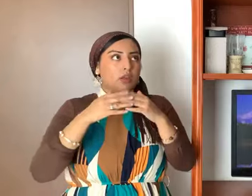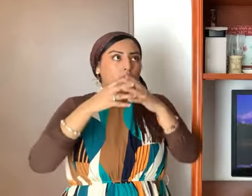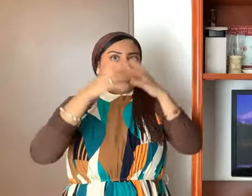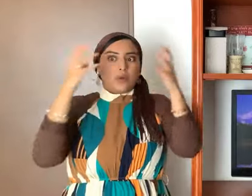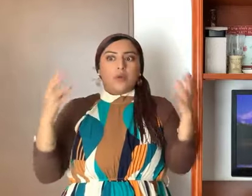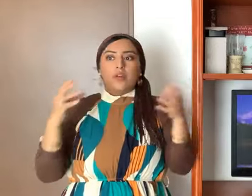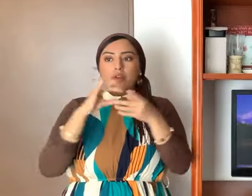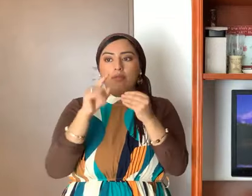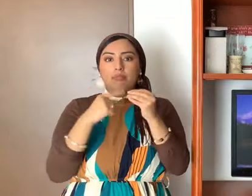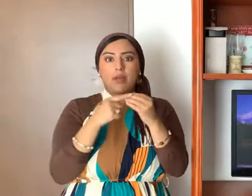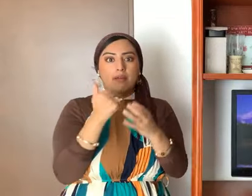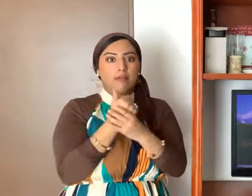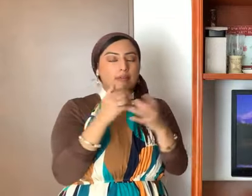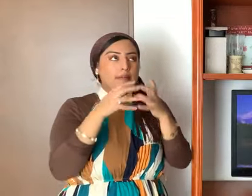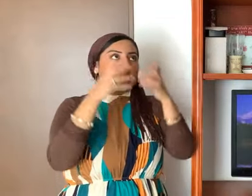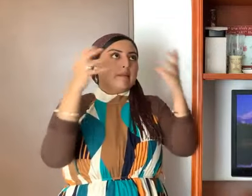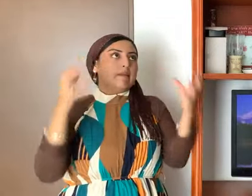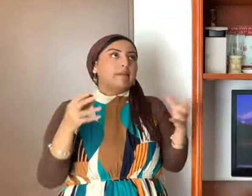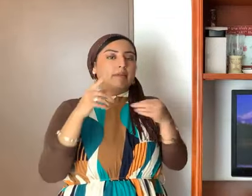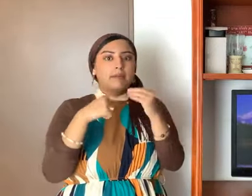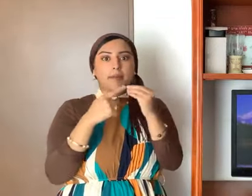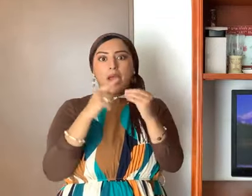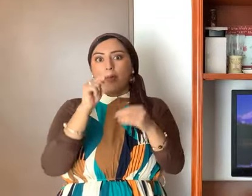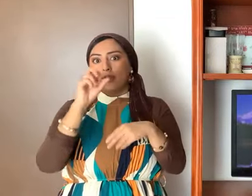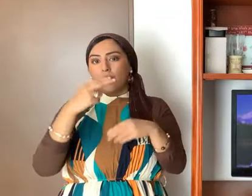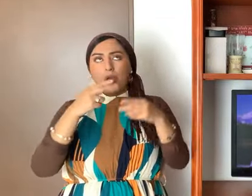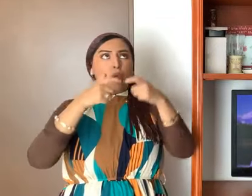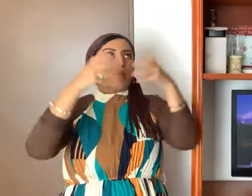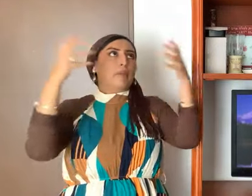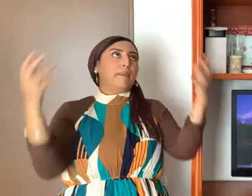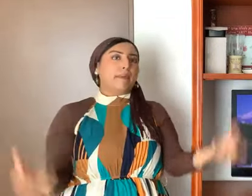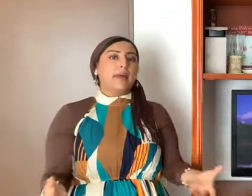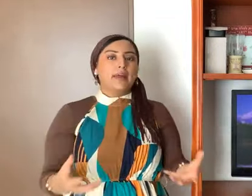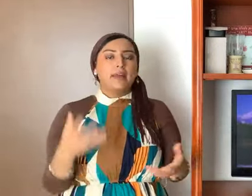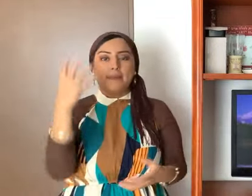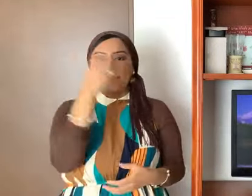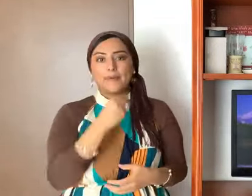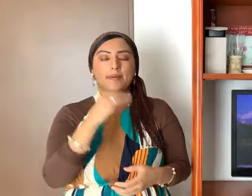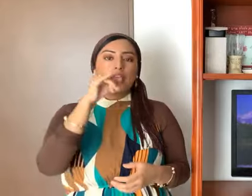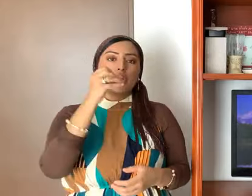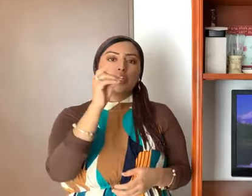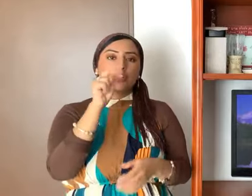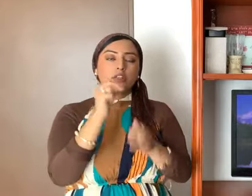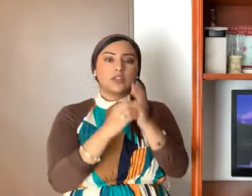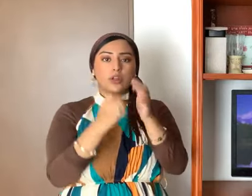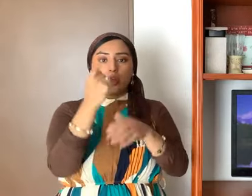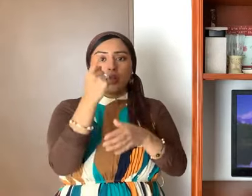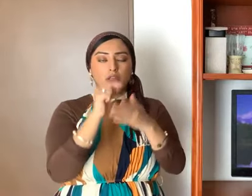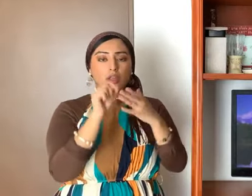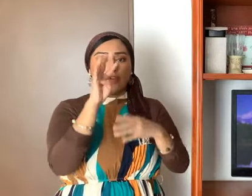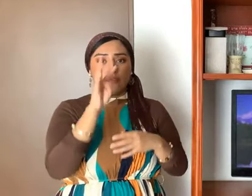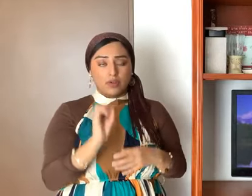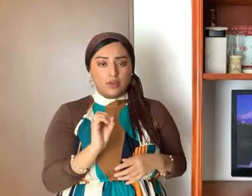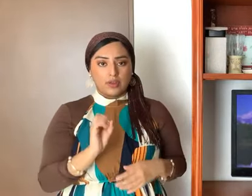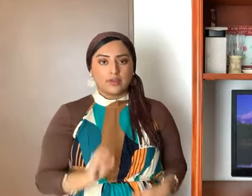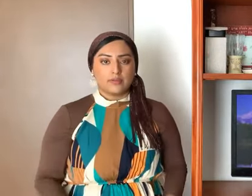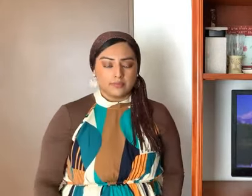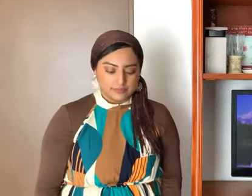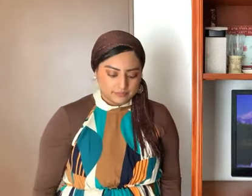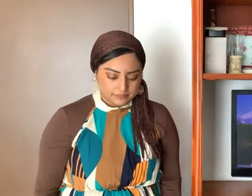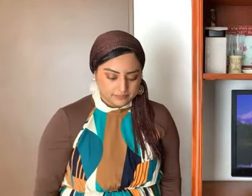de Abraham, hablar de la Torah, es algo hermoso. Juan 11:40, Yohanan